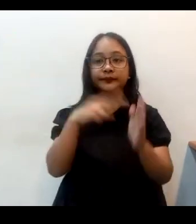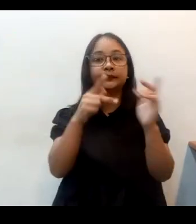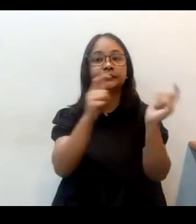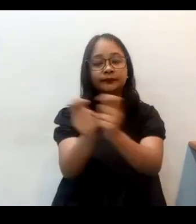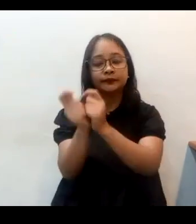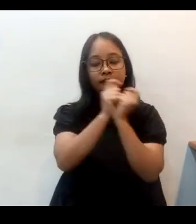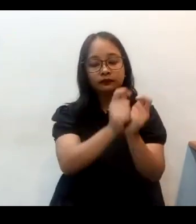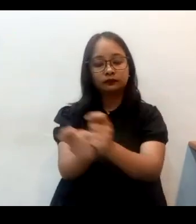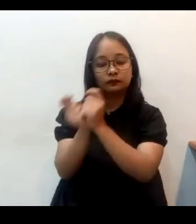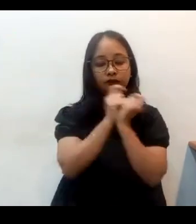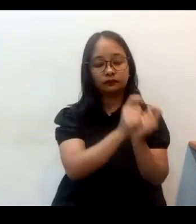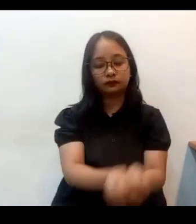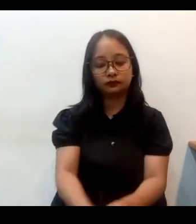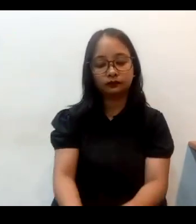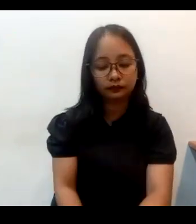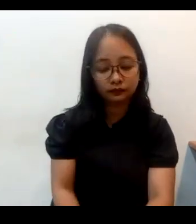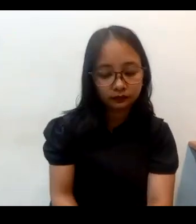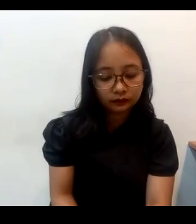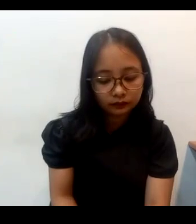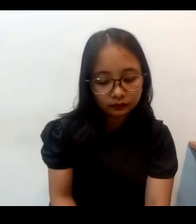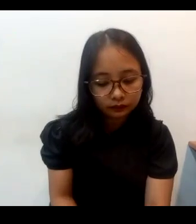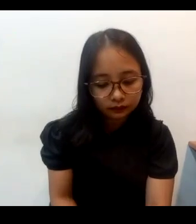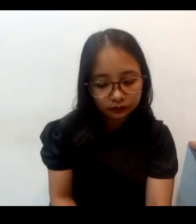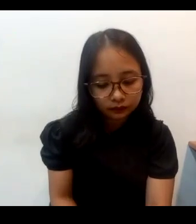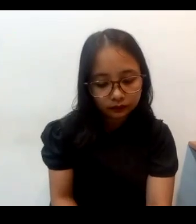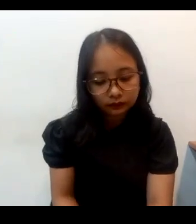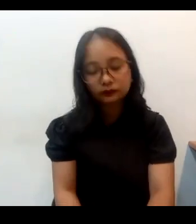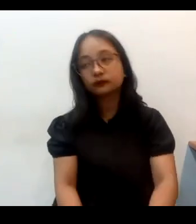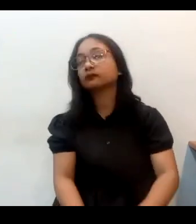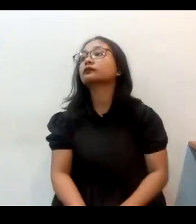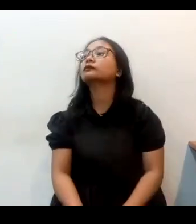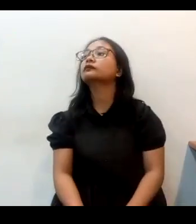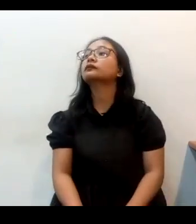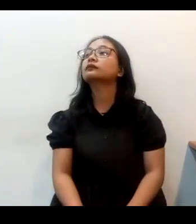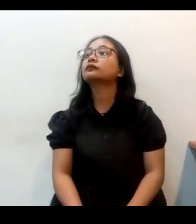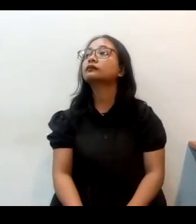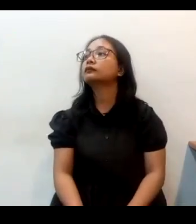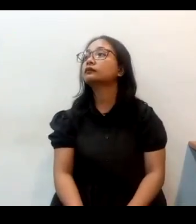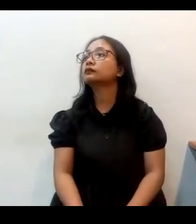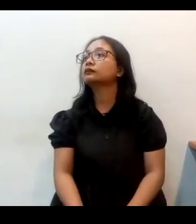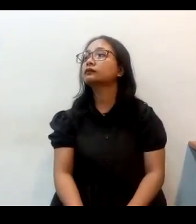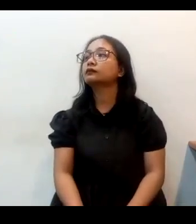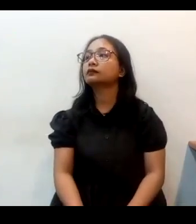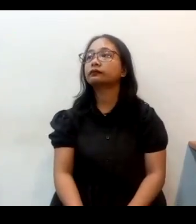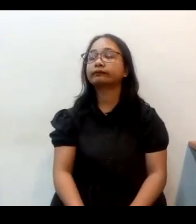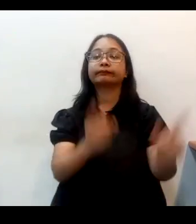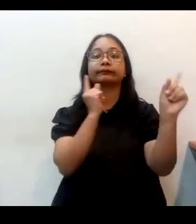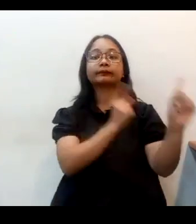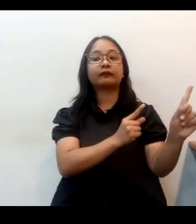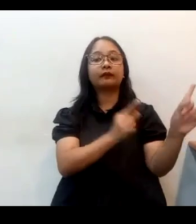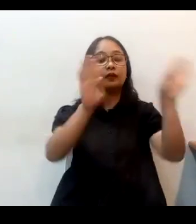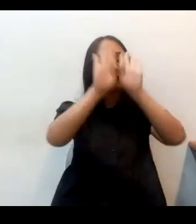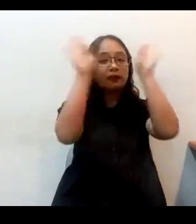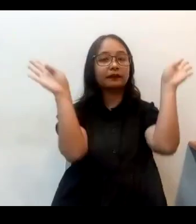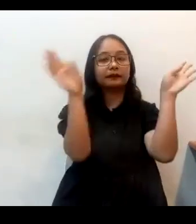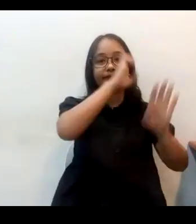galing sa Diyos, siya ay hindi makakagawa ng anuman. Yes. When he really experienced, he really opened the eyes, he